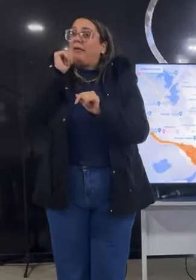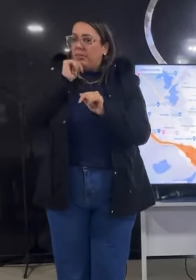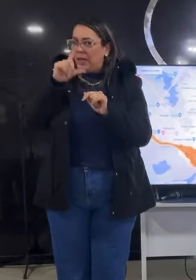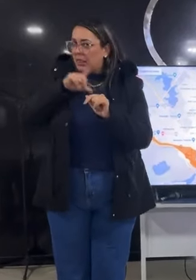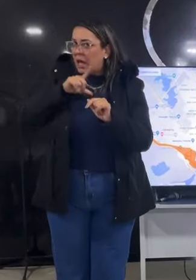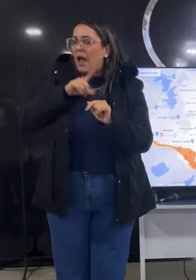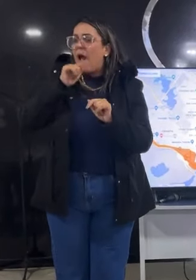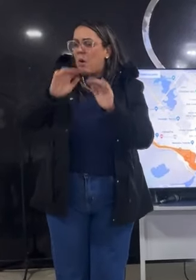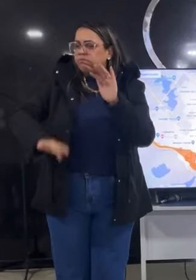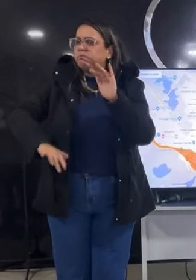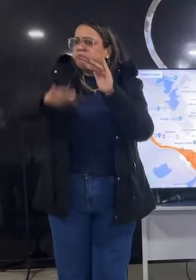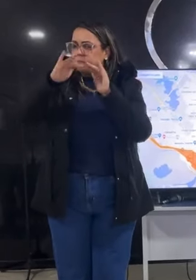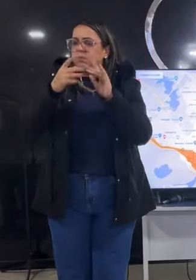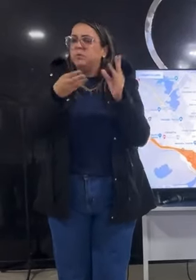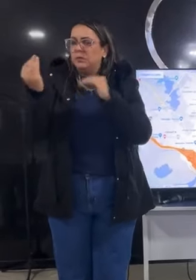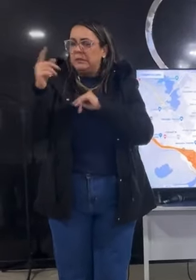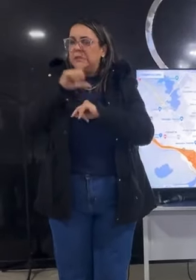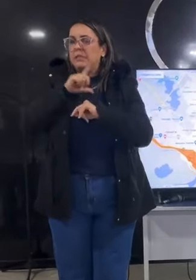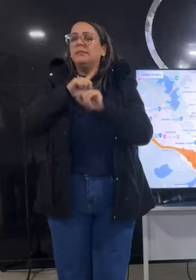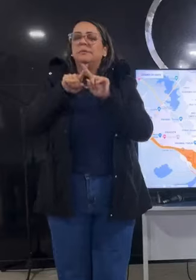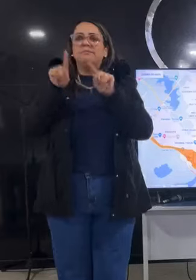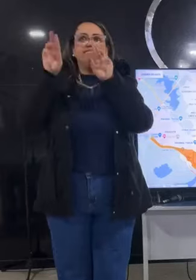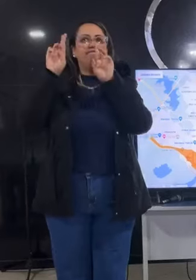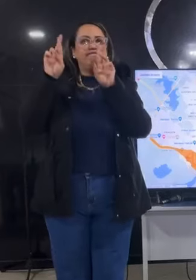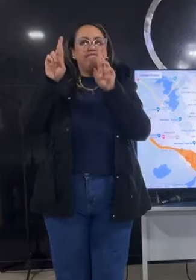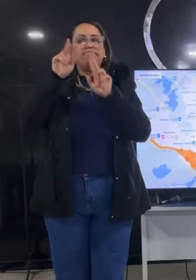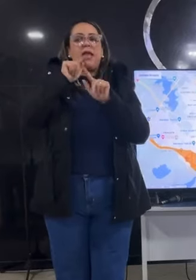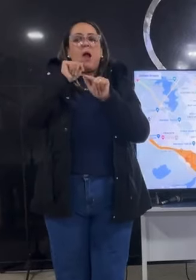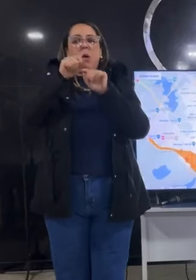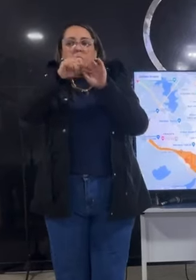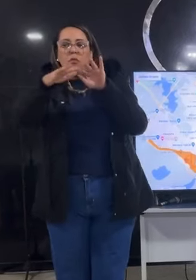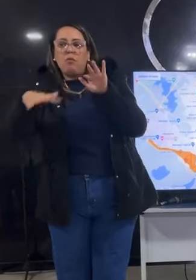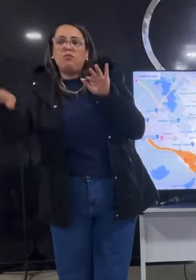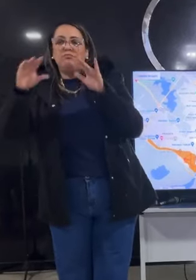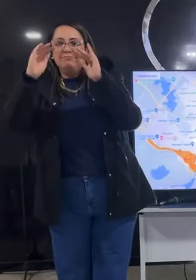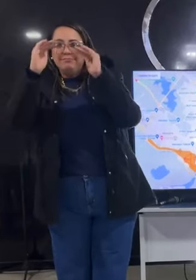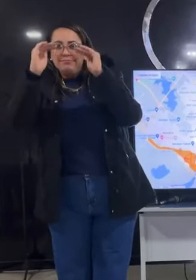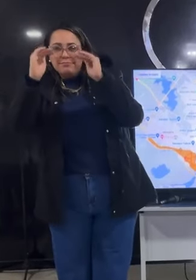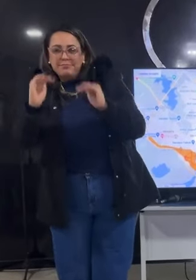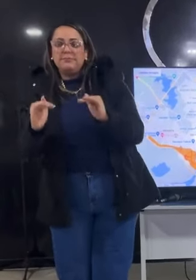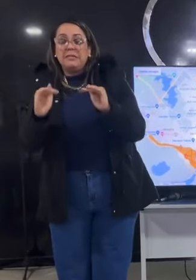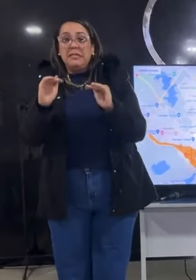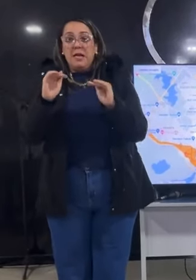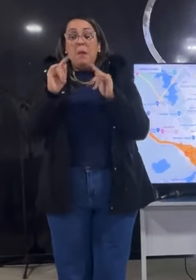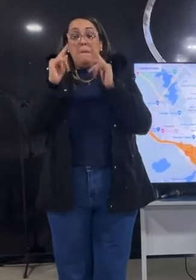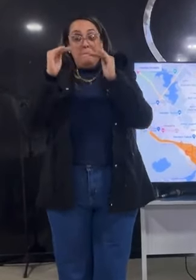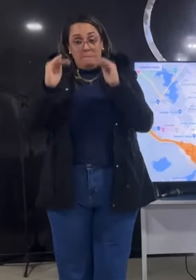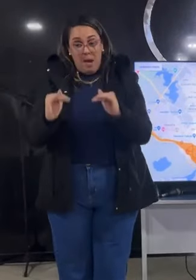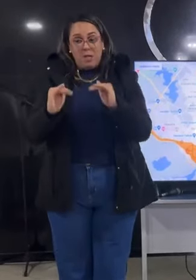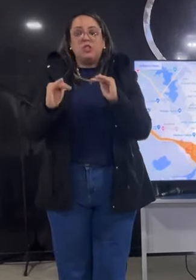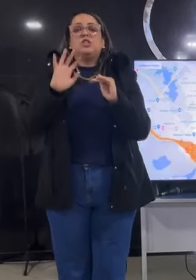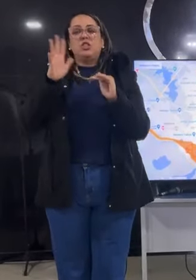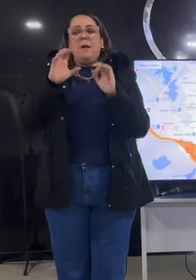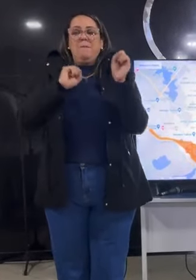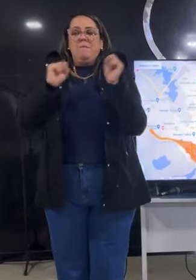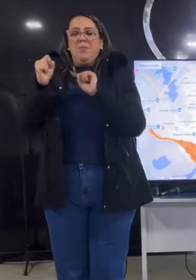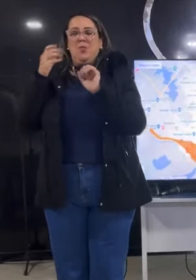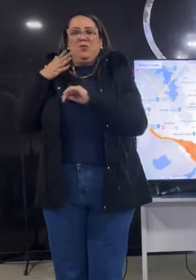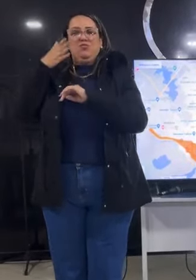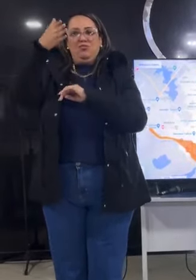tem muita água lá mas a nossa expectativa é de que essa água vá baixando e quando baixar um pouco mais a gente já vai poder